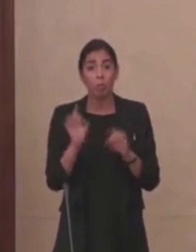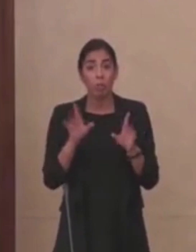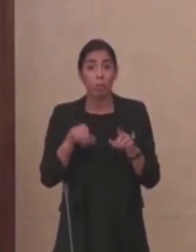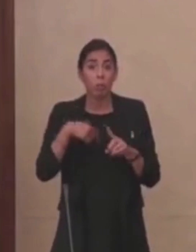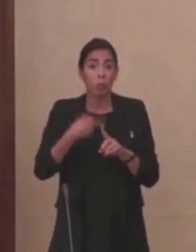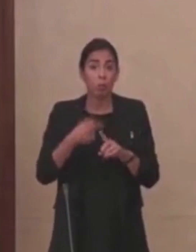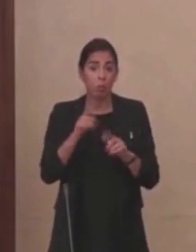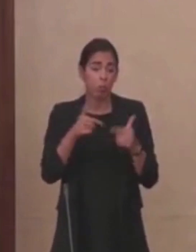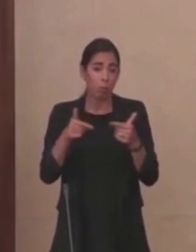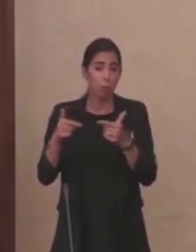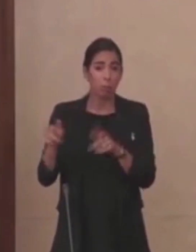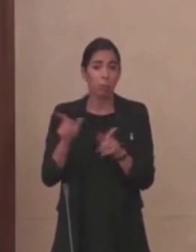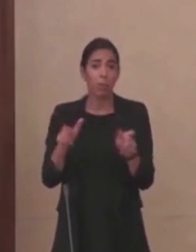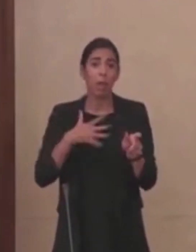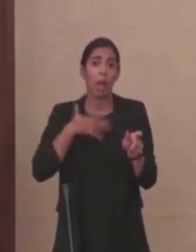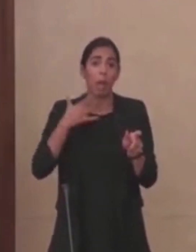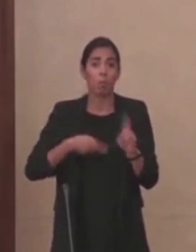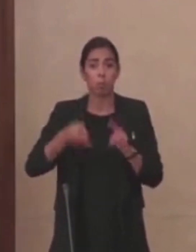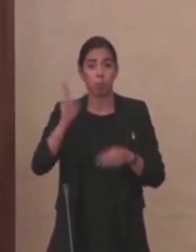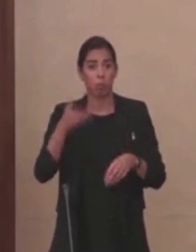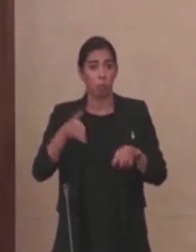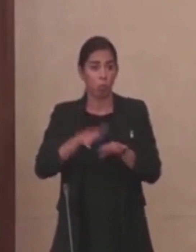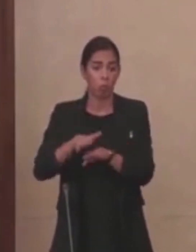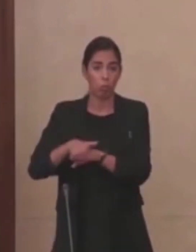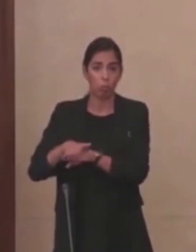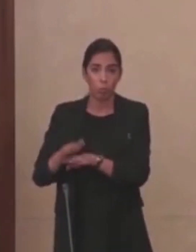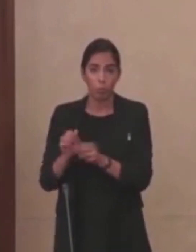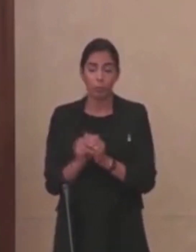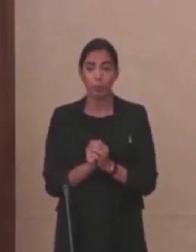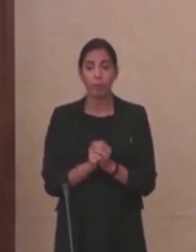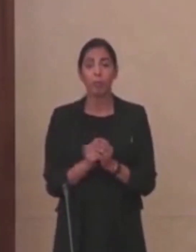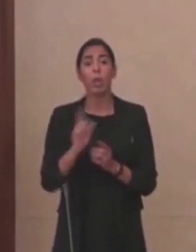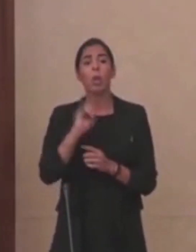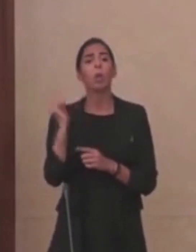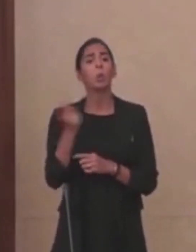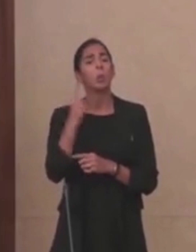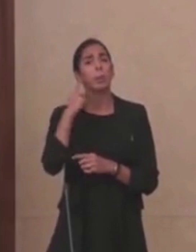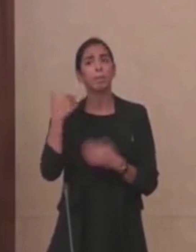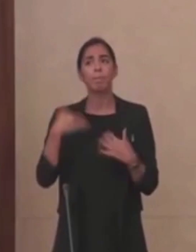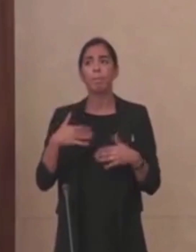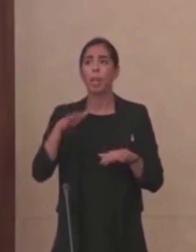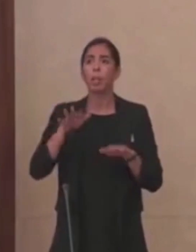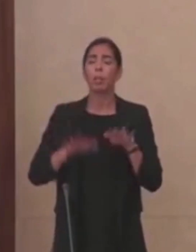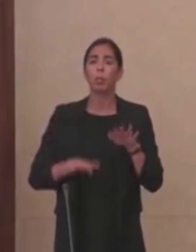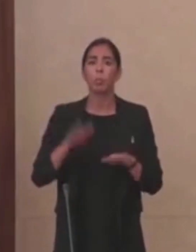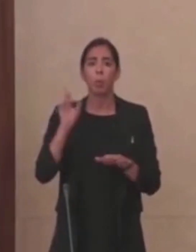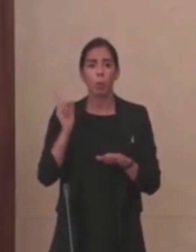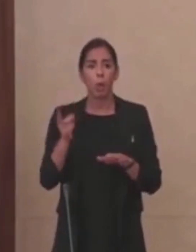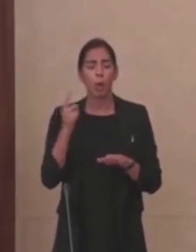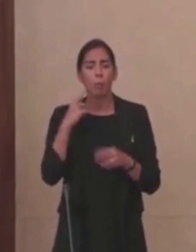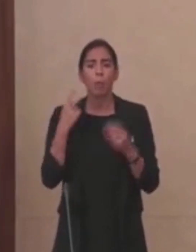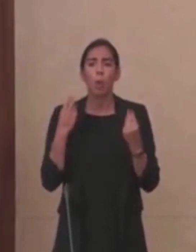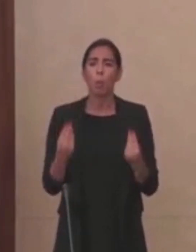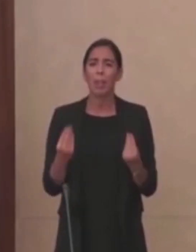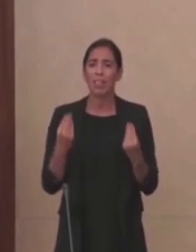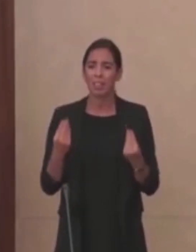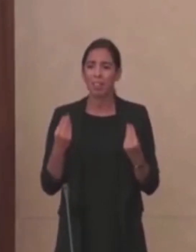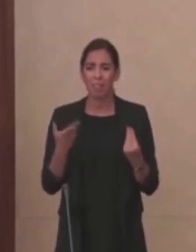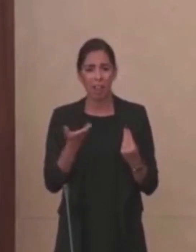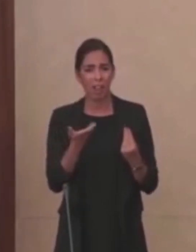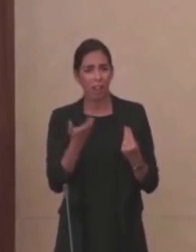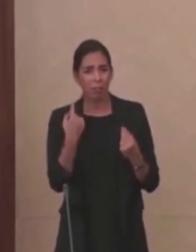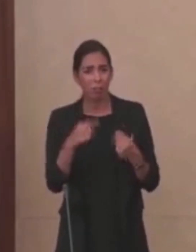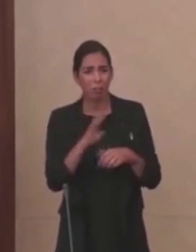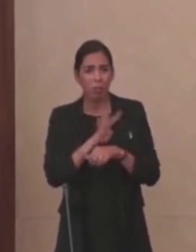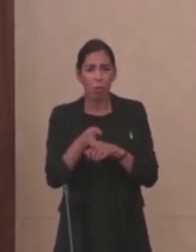Ce virus qui causait des victimes, notamment parmi la population âgée. Et la question que nous nous sommes posée, qu'est-ce que